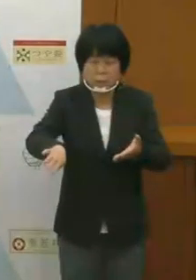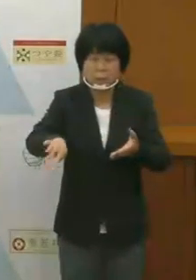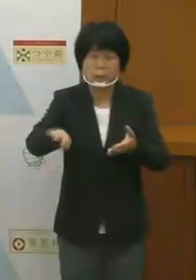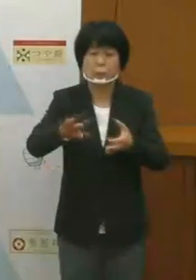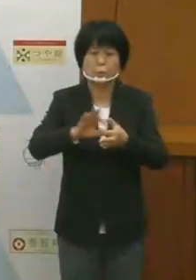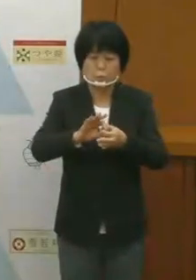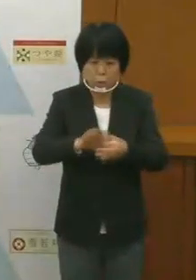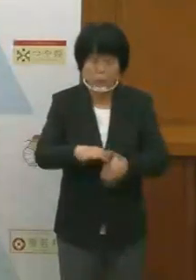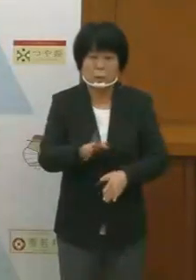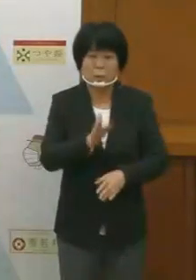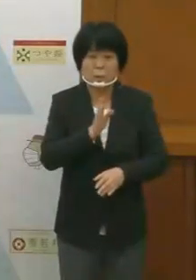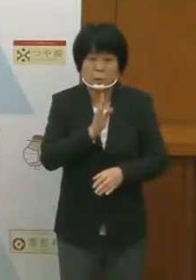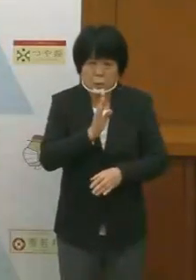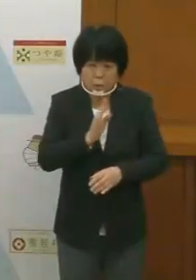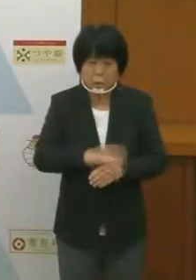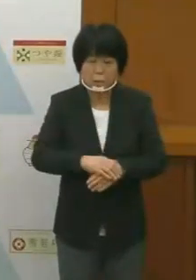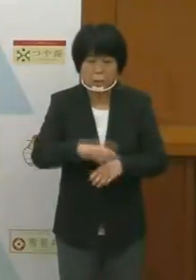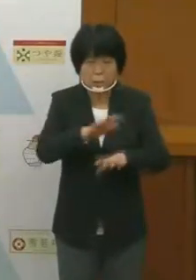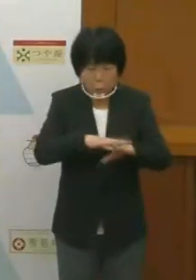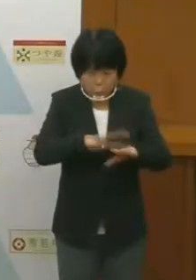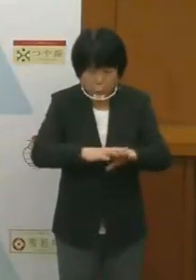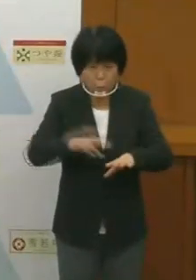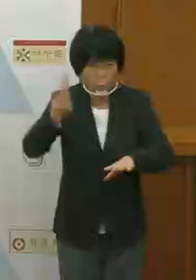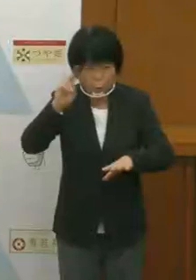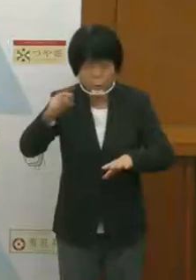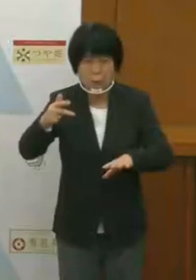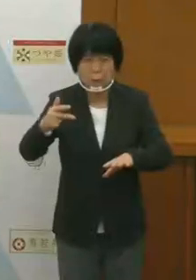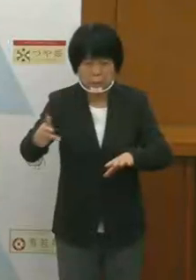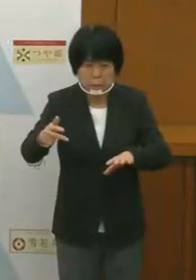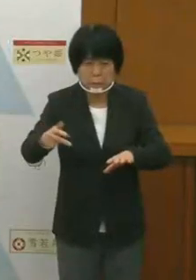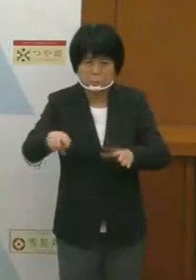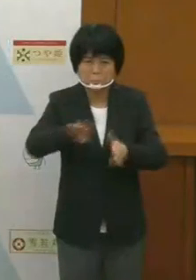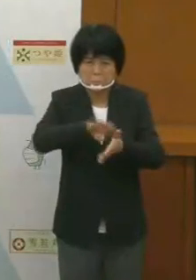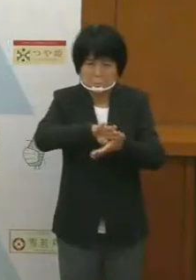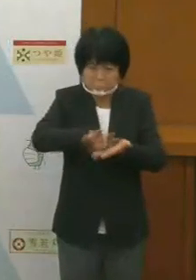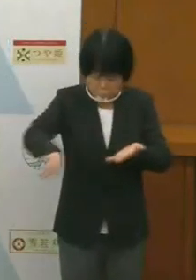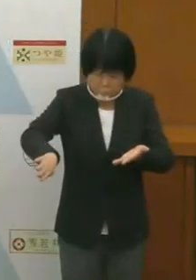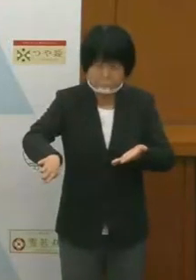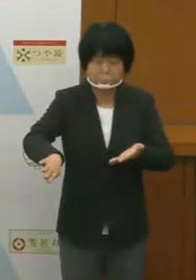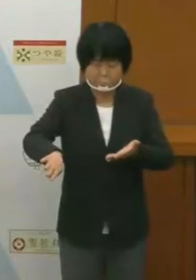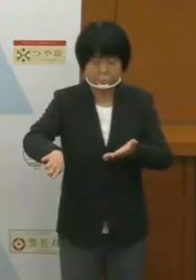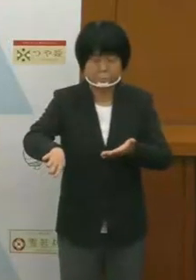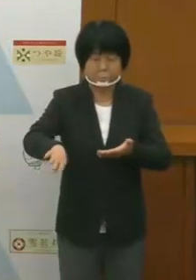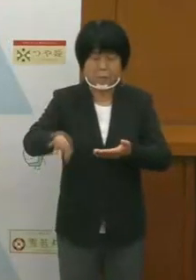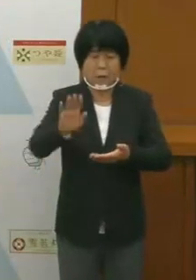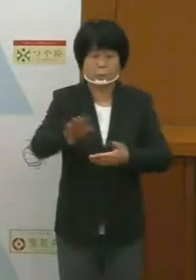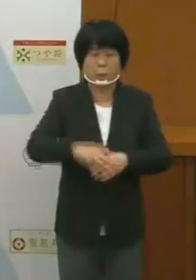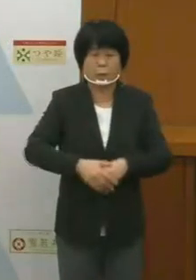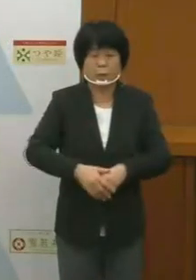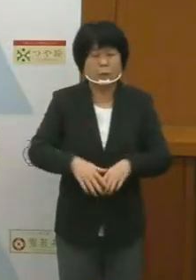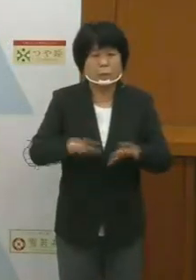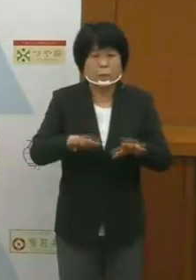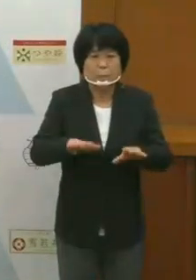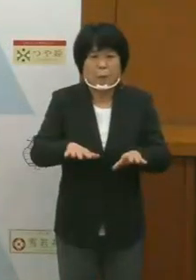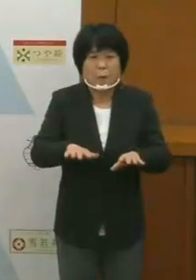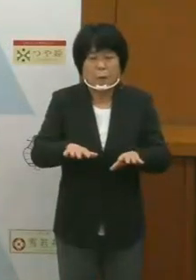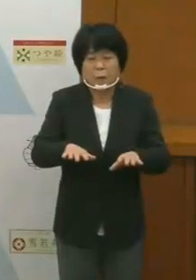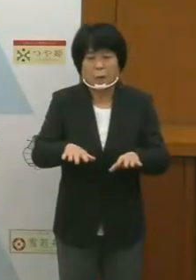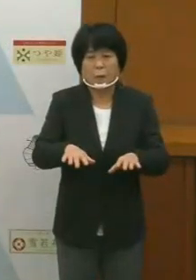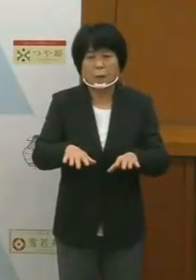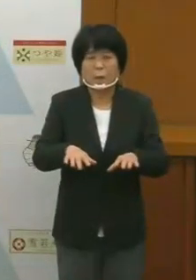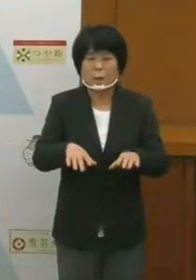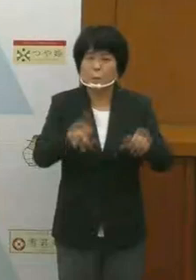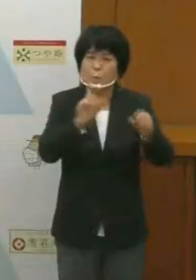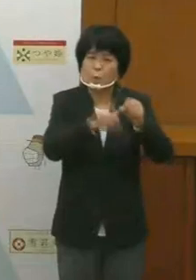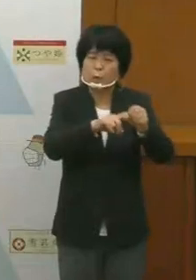ですね、まあ、実際に札幌と大阪が除外するという動き出ているようですけれども、現段階では